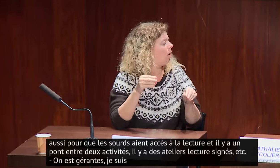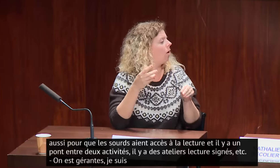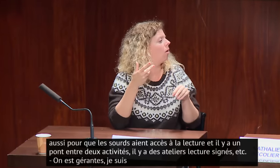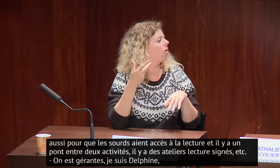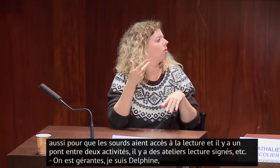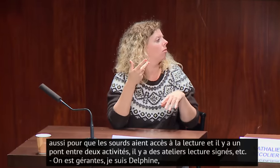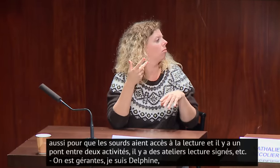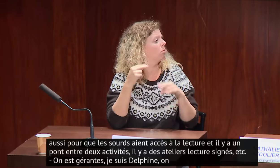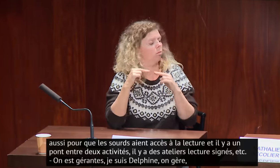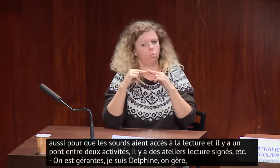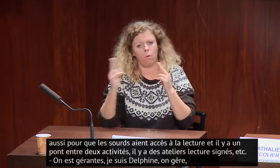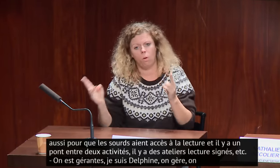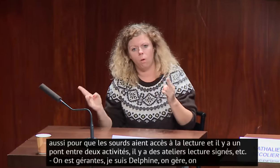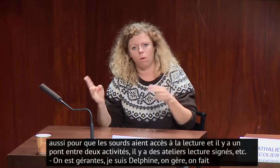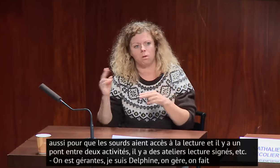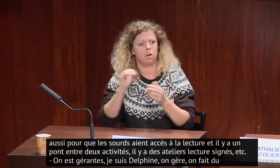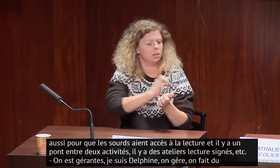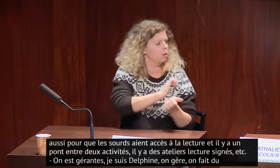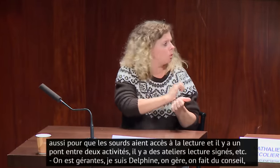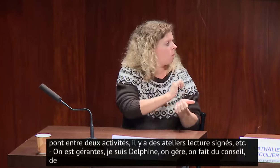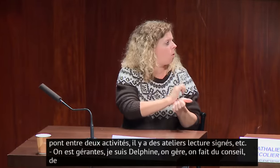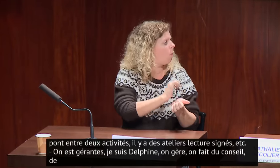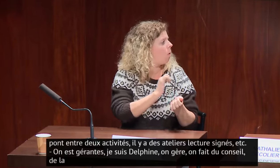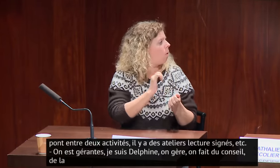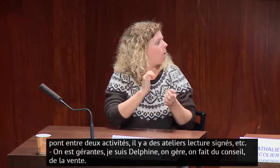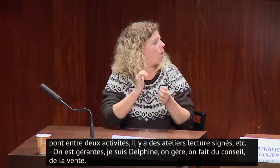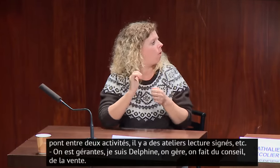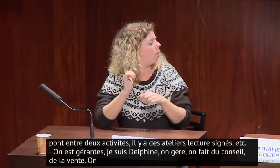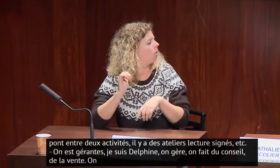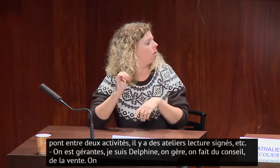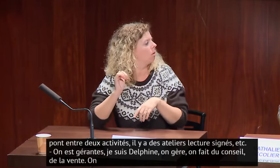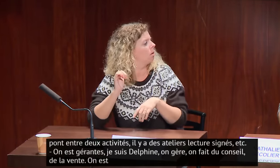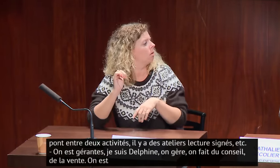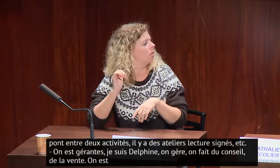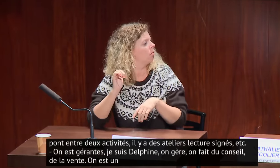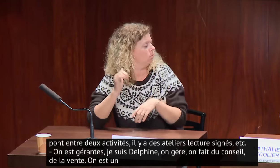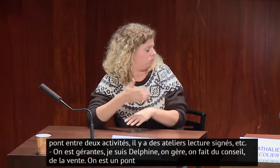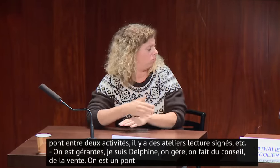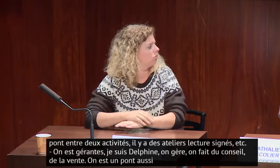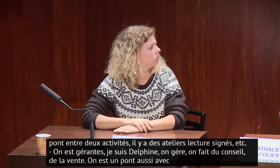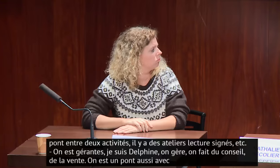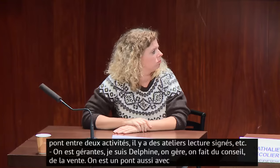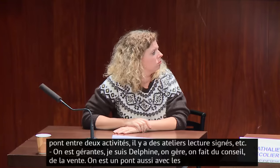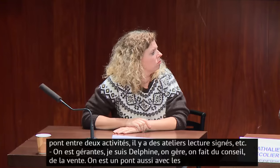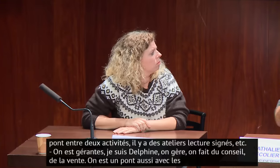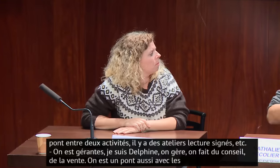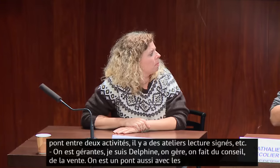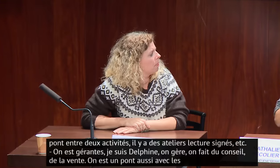du conseil, de la vente. On est un pont aussi avec les éditeurs.